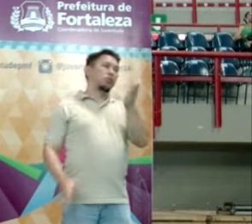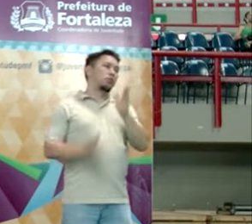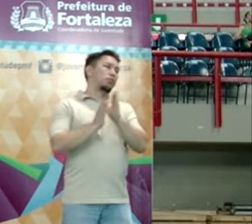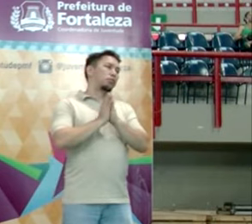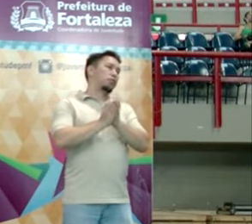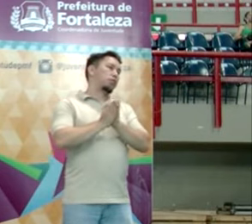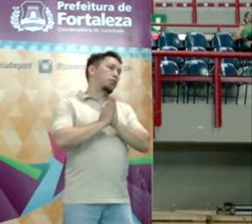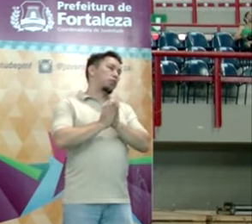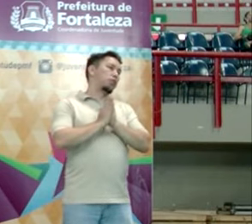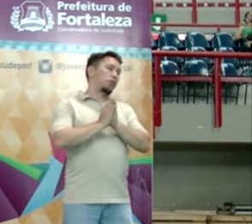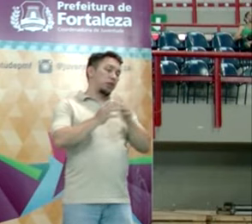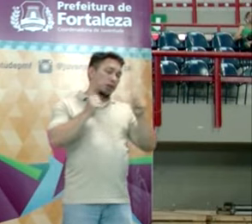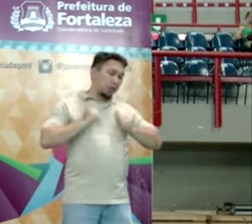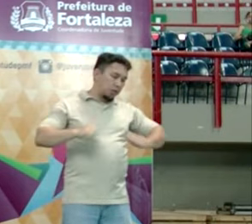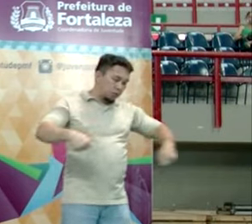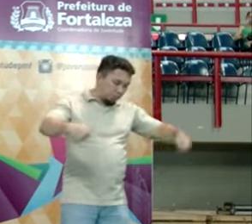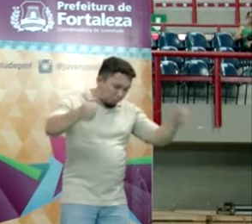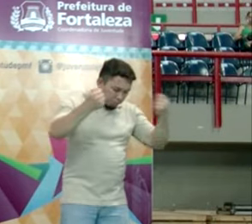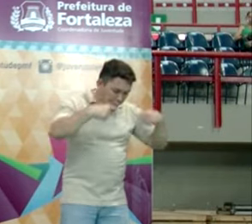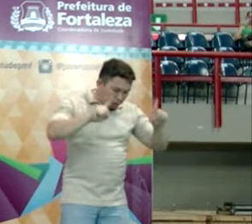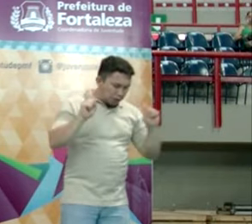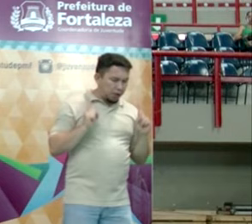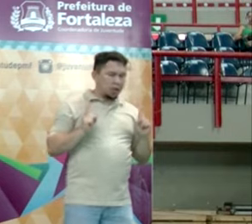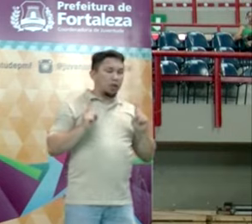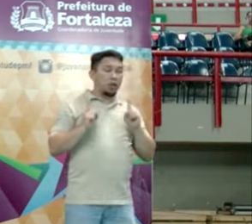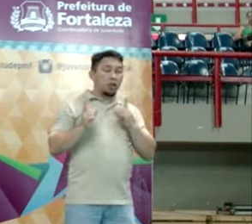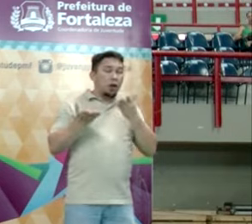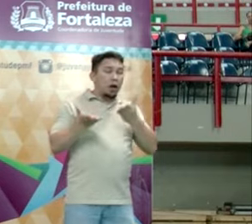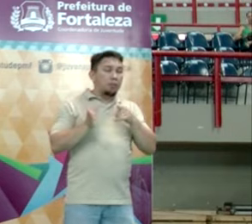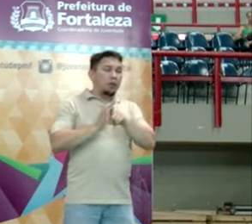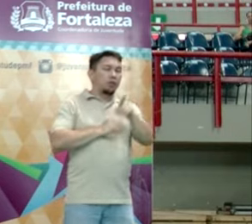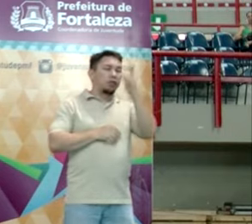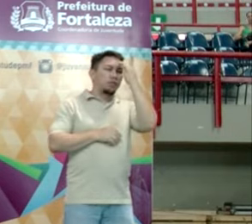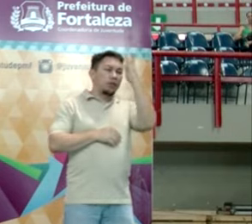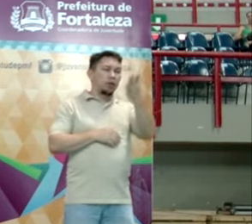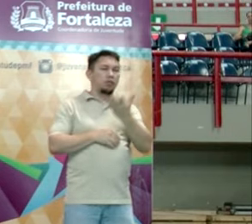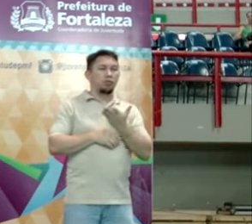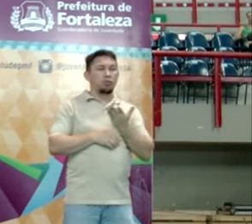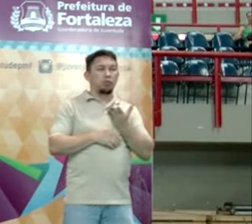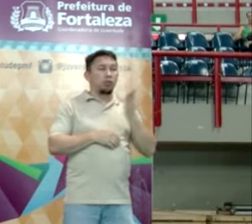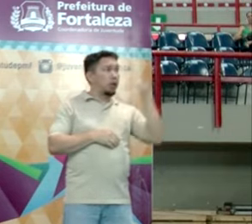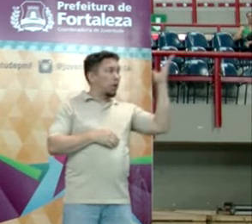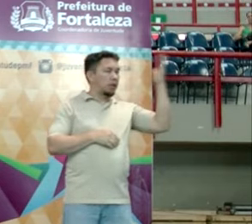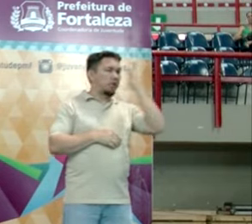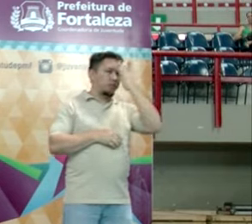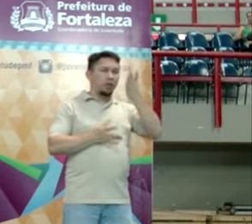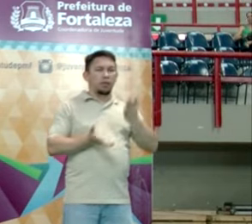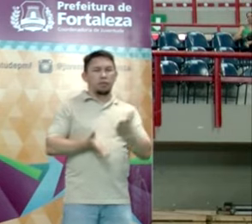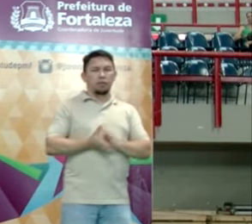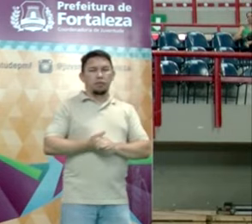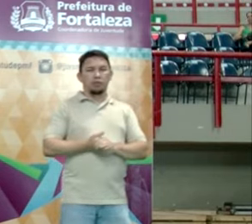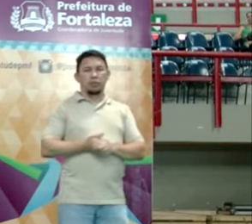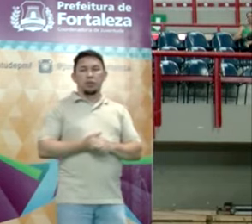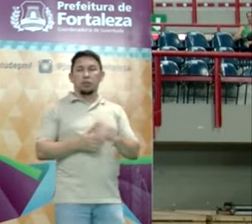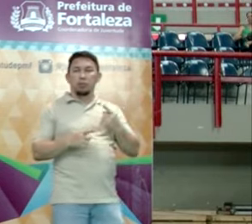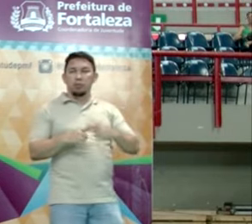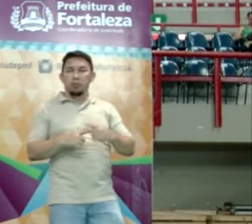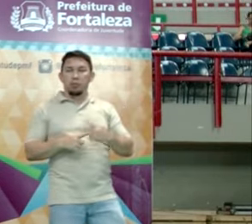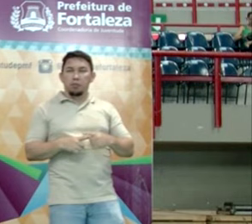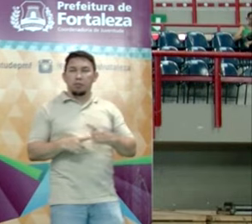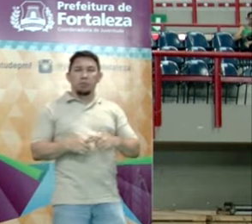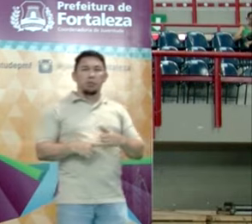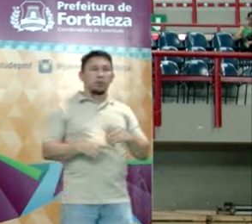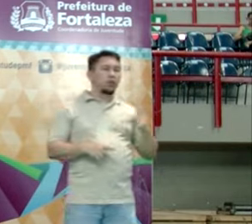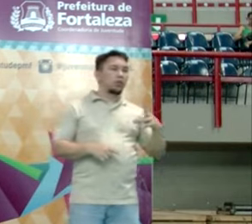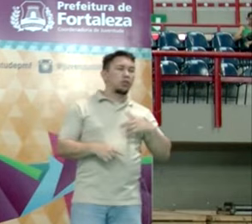não tenham pressa a ponto de perder uma questão fácil. Essa questão é fácil. Porque, como eu disse, dá para